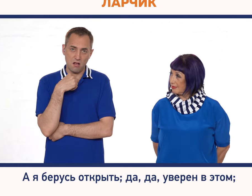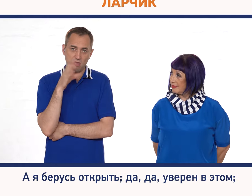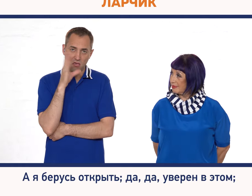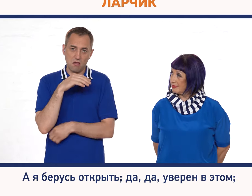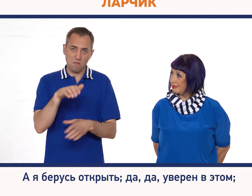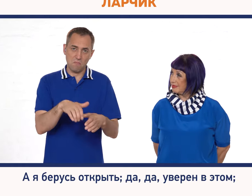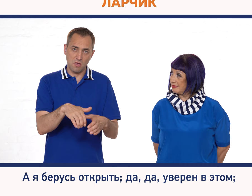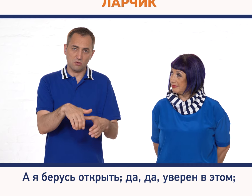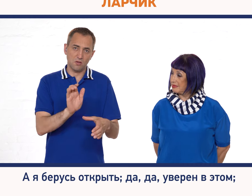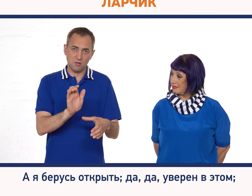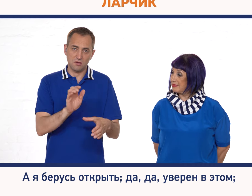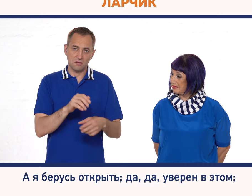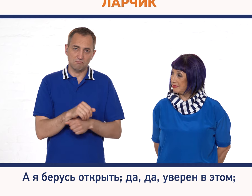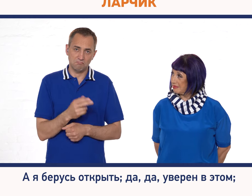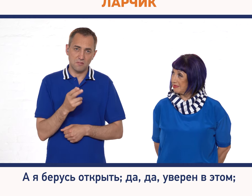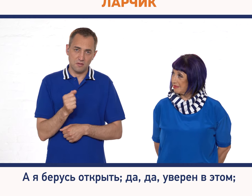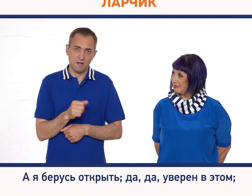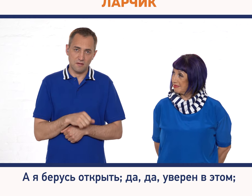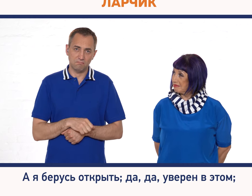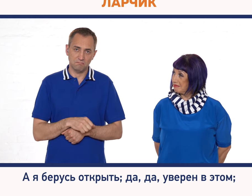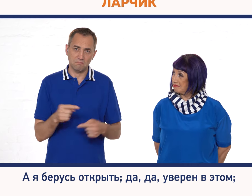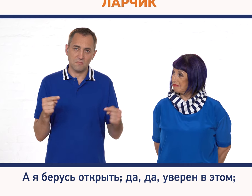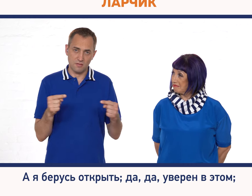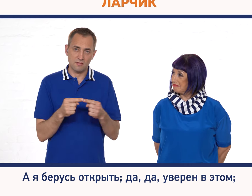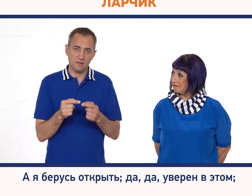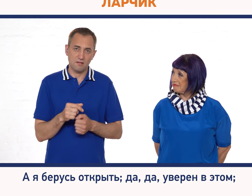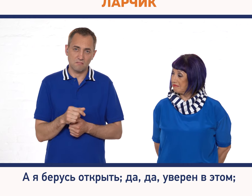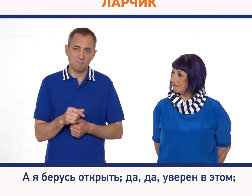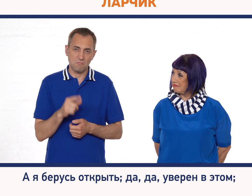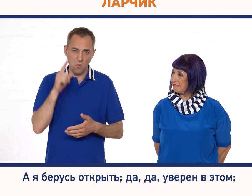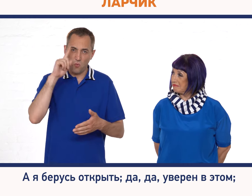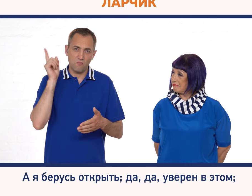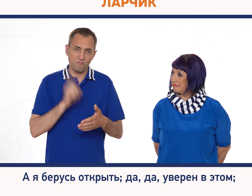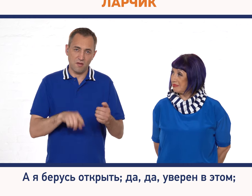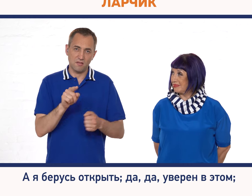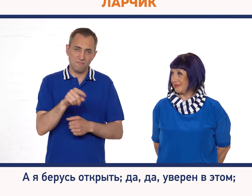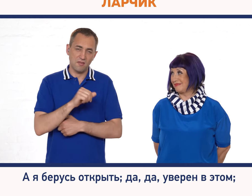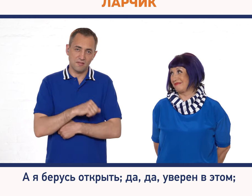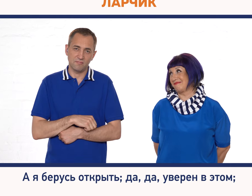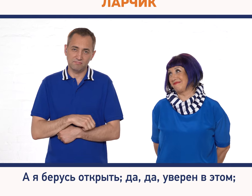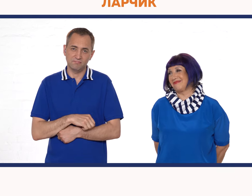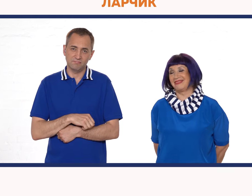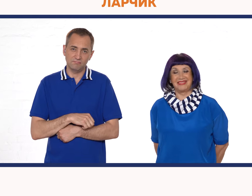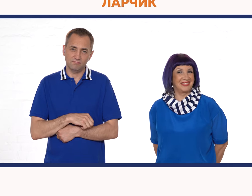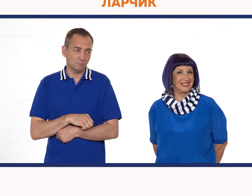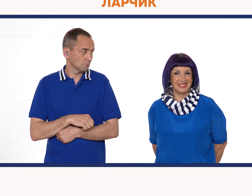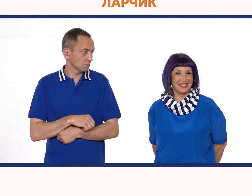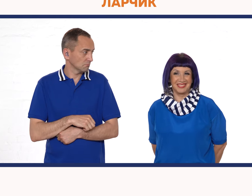А я берусь открыть, да-да, уверен в этом.